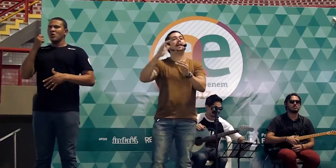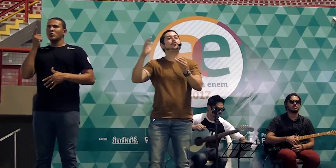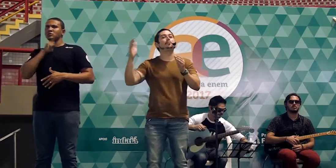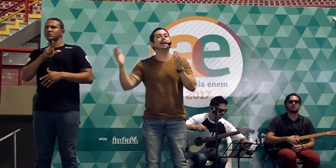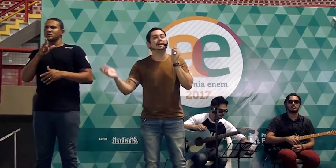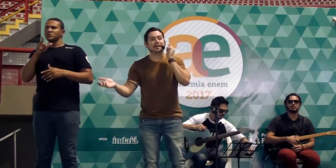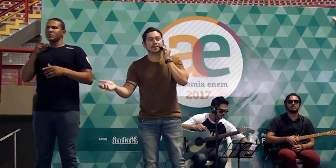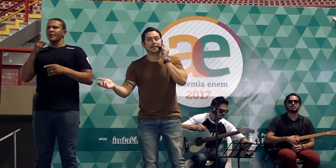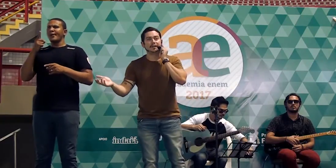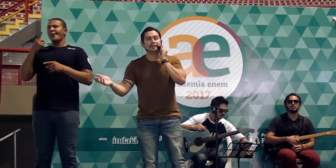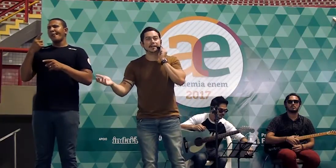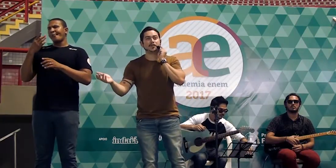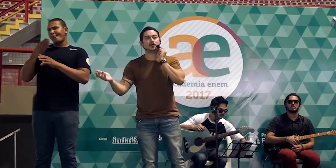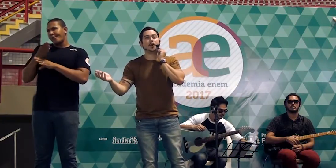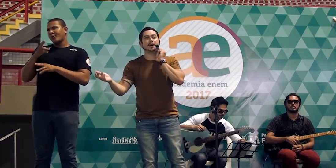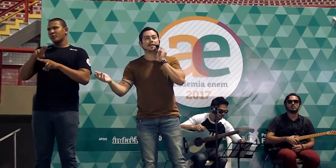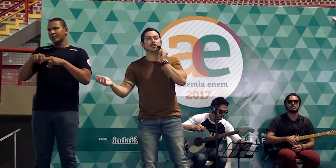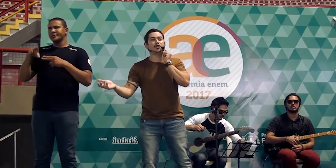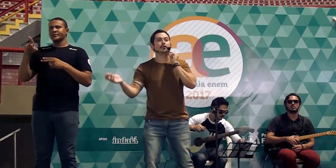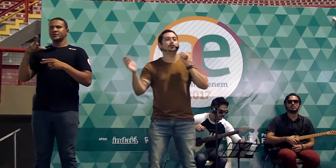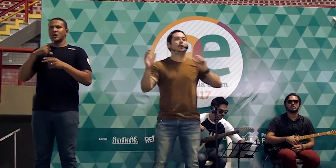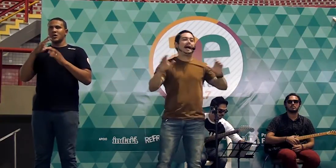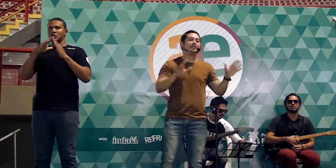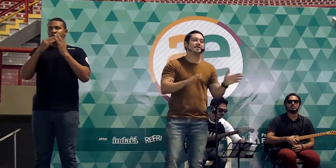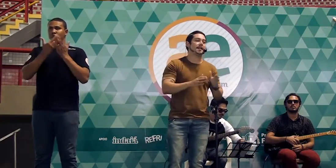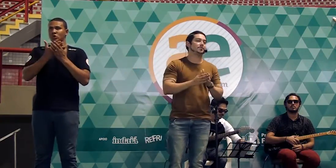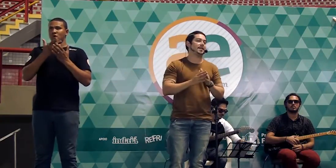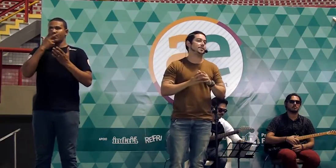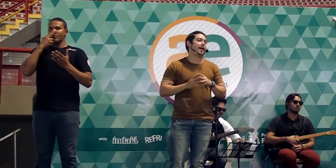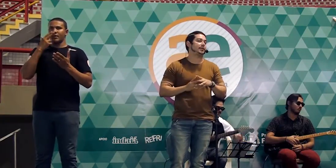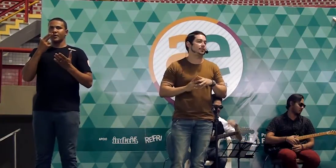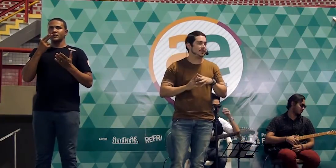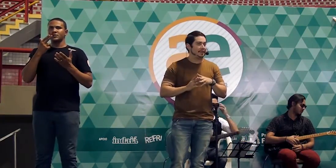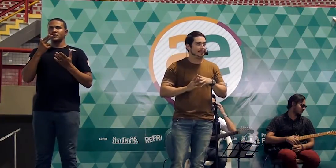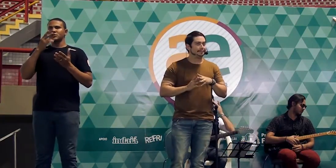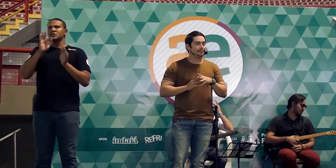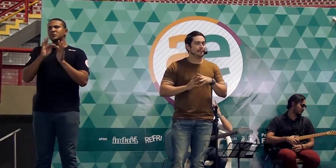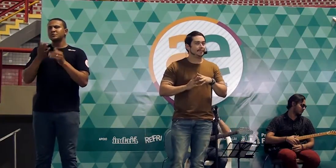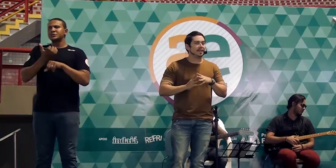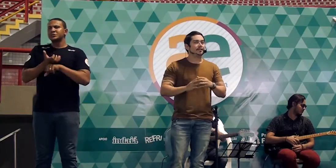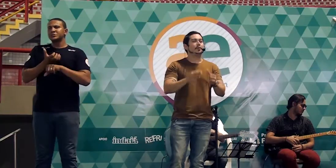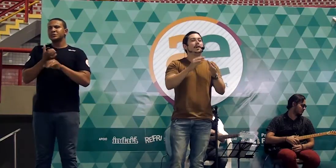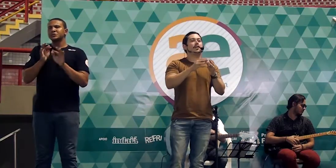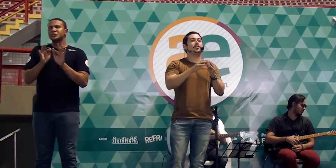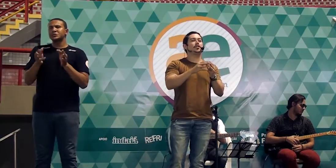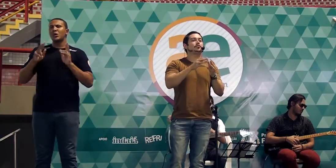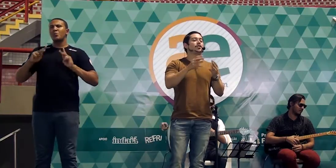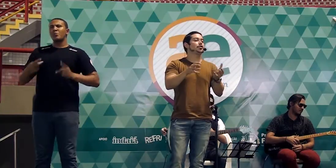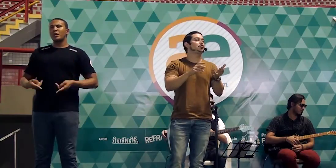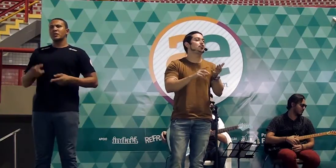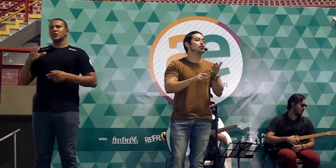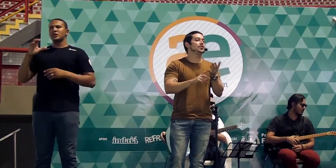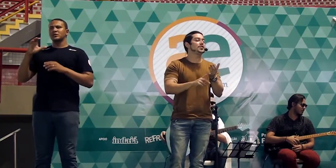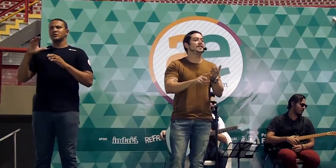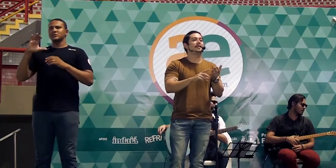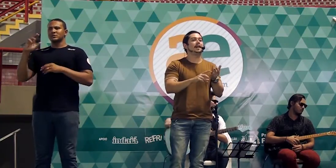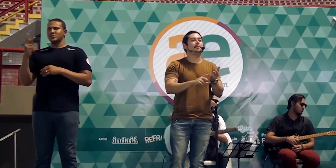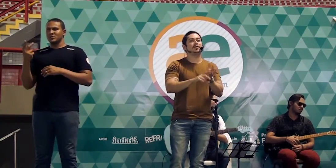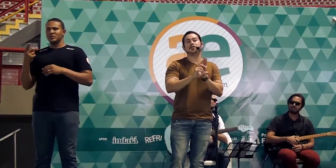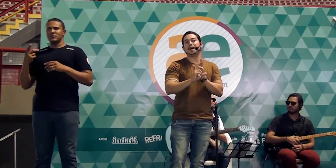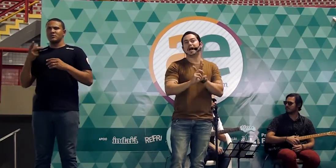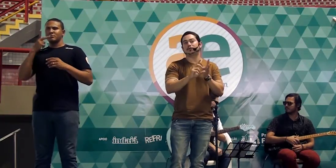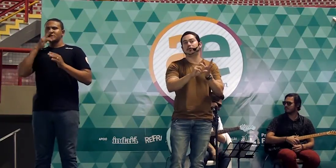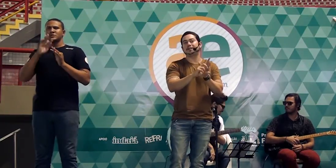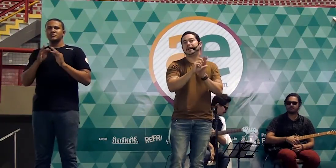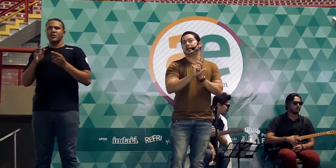superficialidade da área de humanas nas escolas, a gente não tocava em certos aspectos. Então, a gente não tinha discussões de